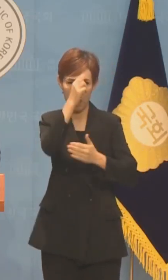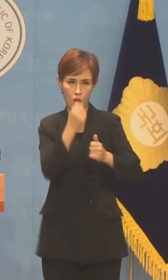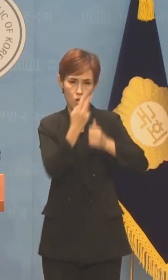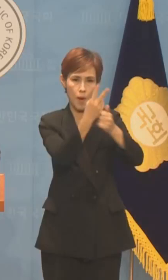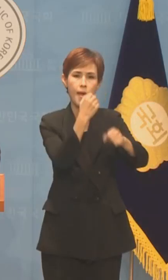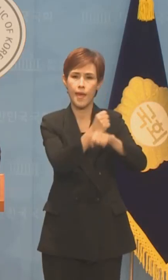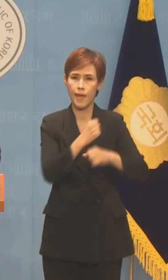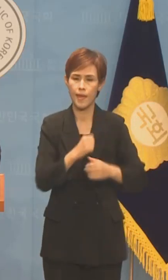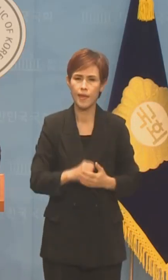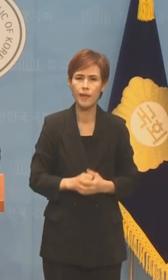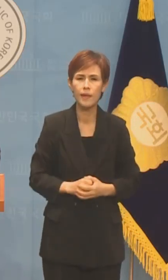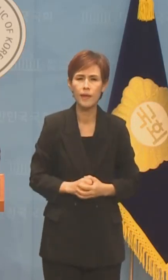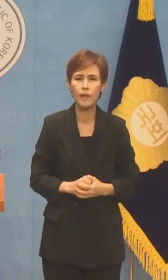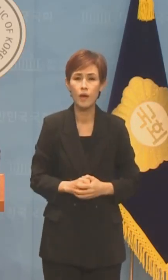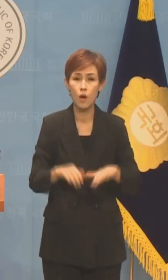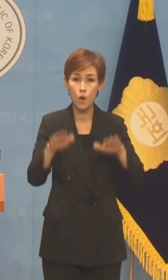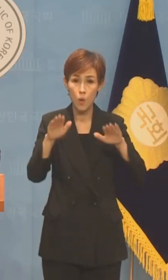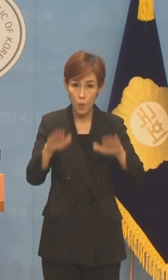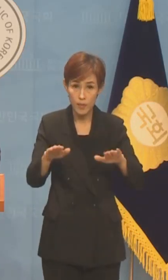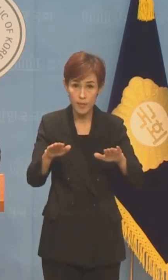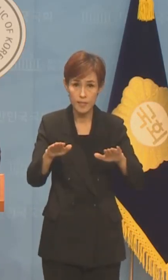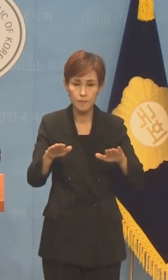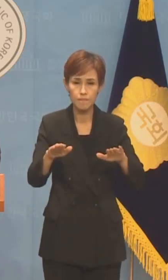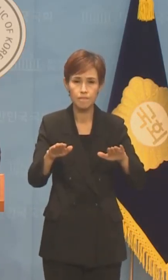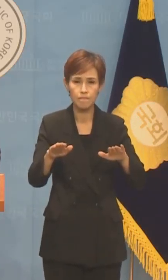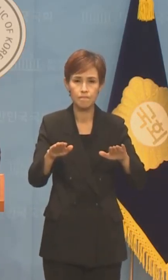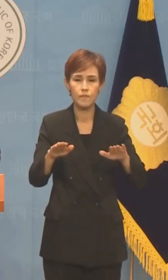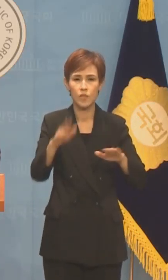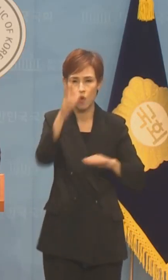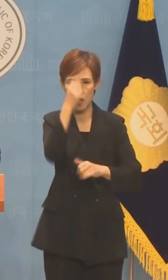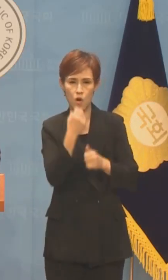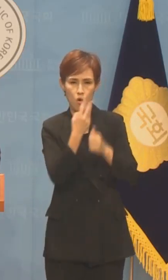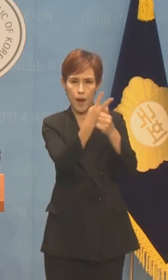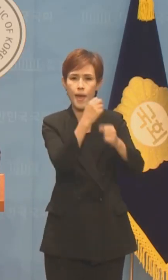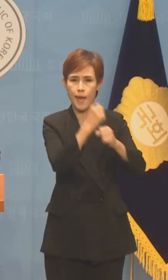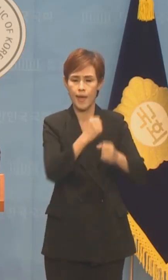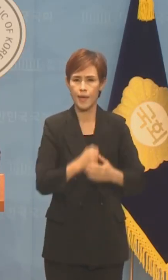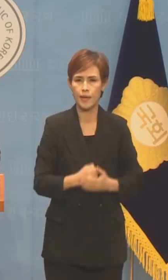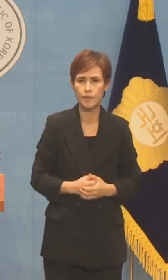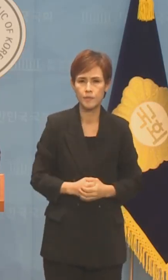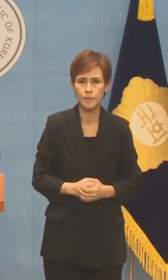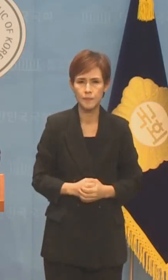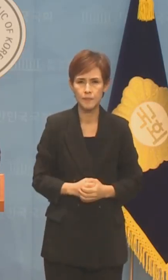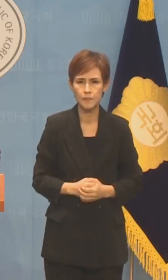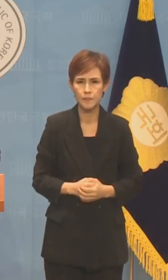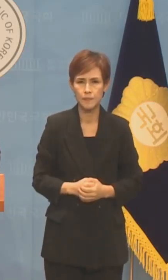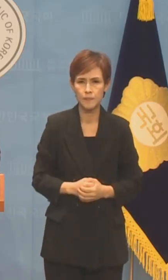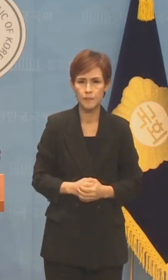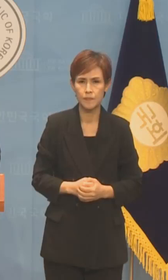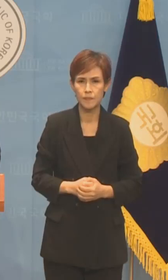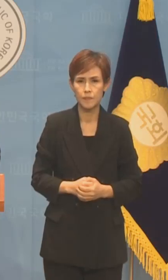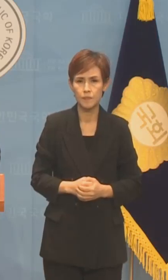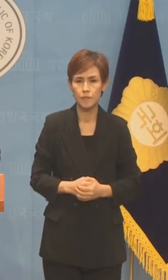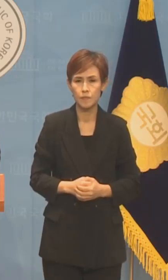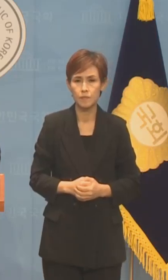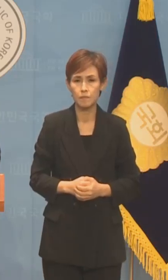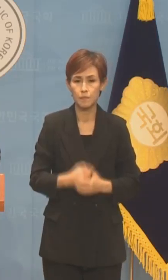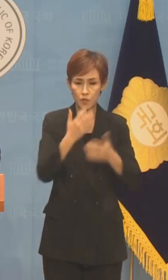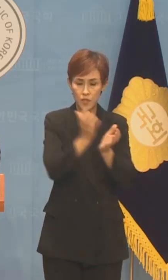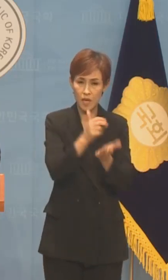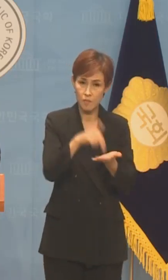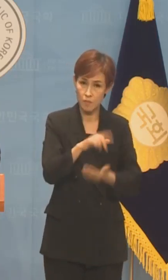고발키로 했습니다. 오늘 중으로 민주당 명의로 경찰에 고발장이 접수될 것입니다.